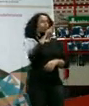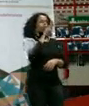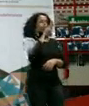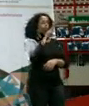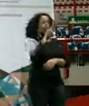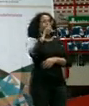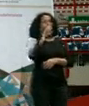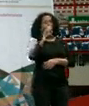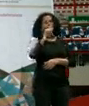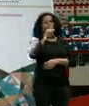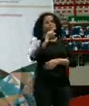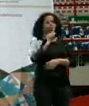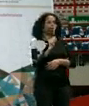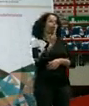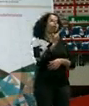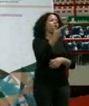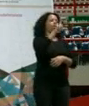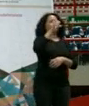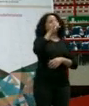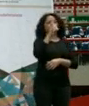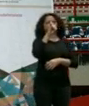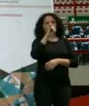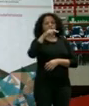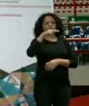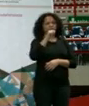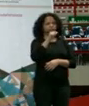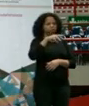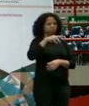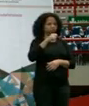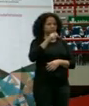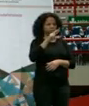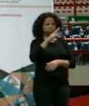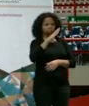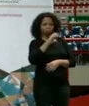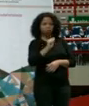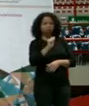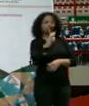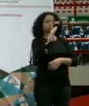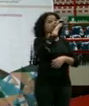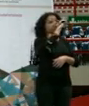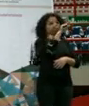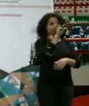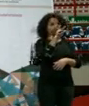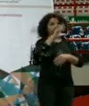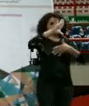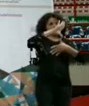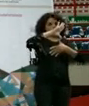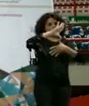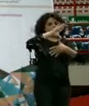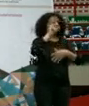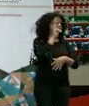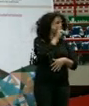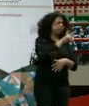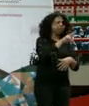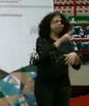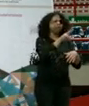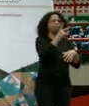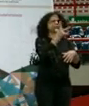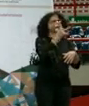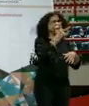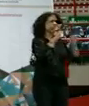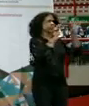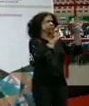Dinamarca. Se você der uma olhadinha aqui no mapa, né, eles são países onde você pode comercializar os ingleses, ali Grã-Bretanha,